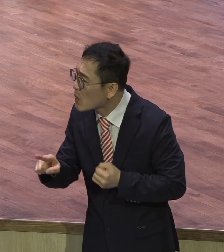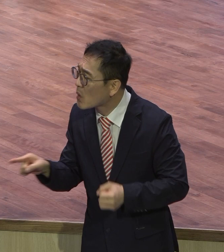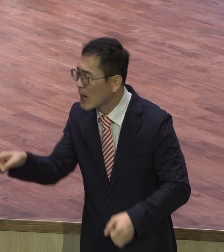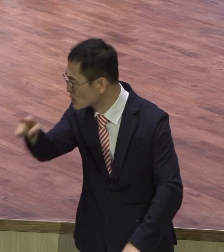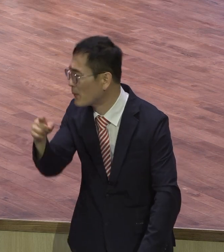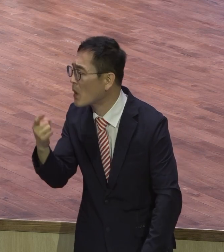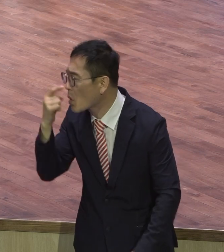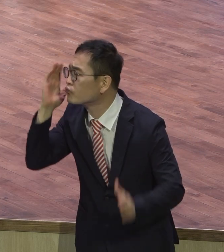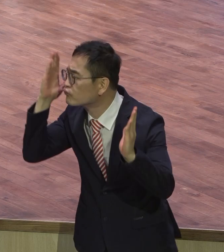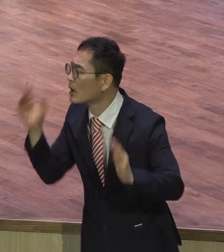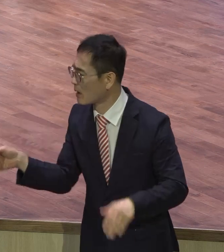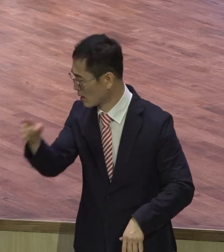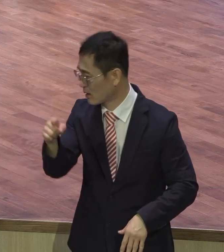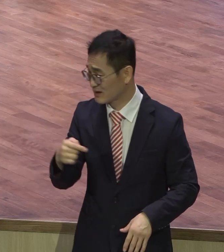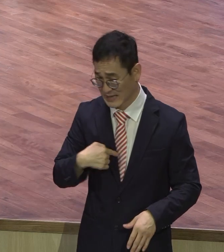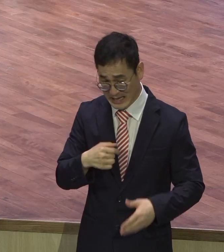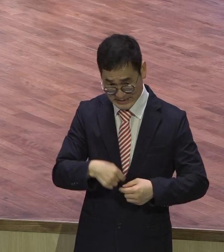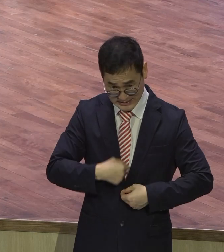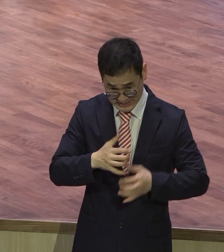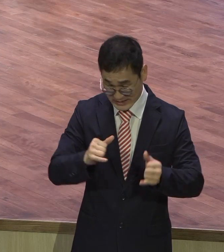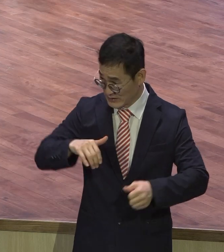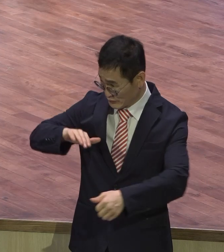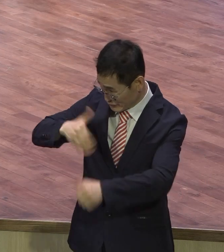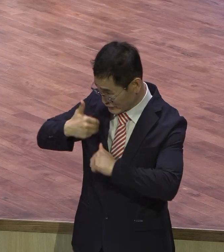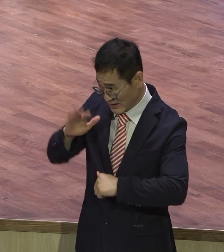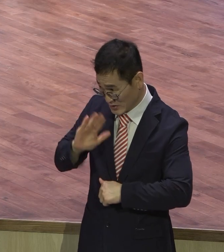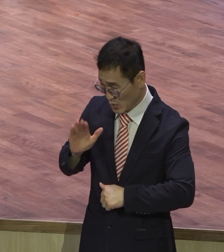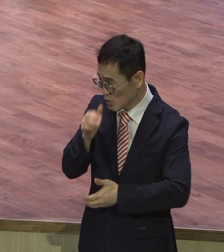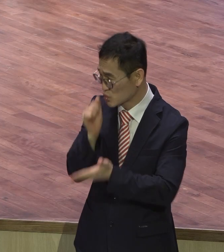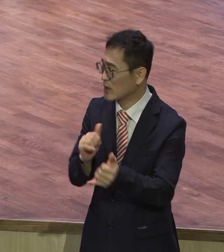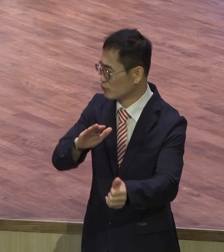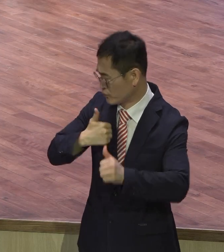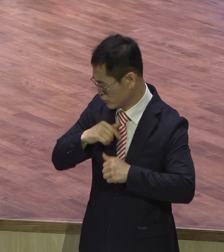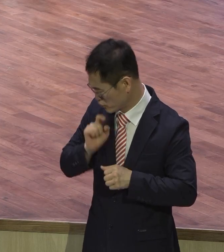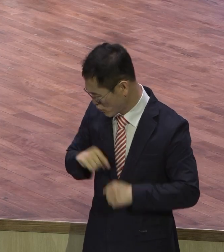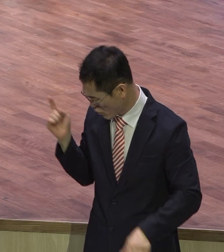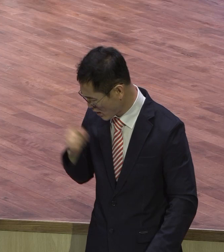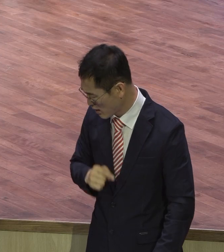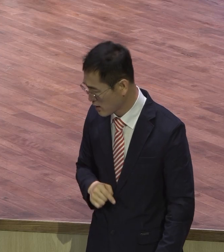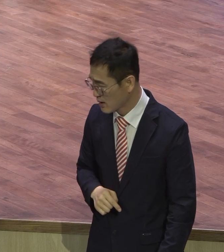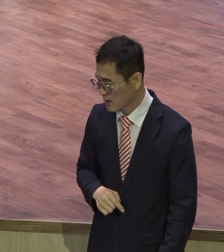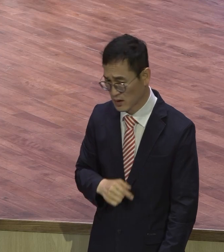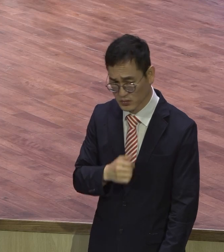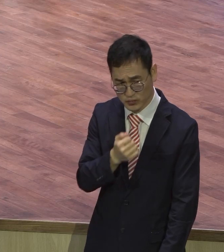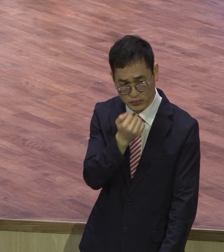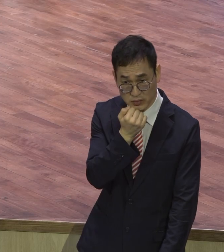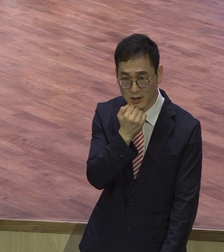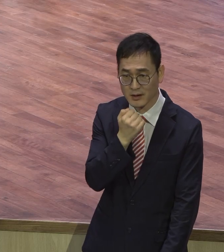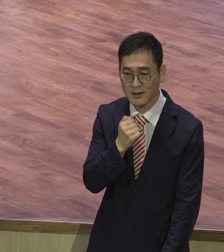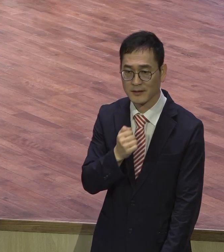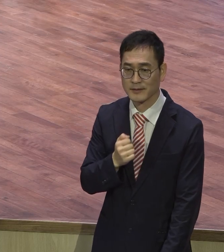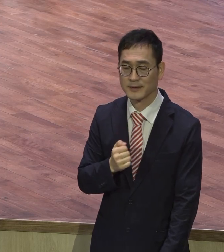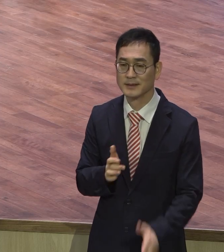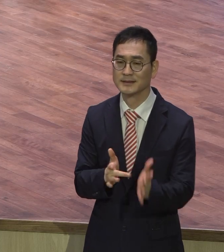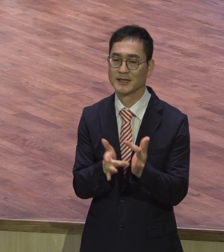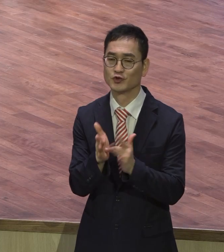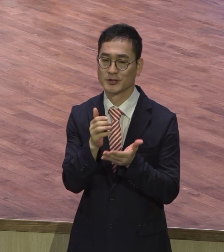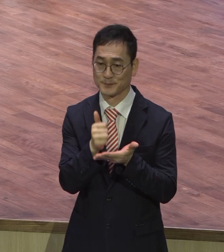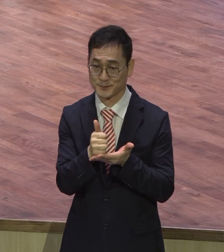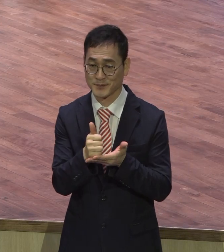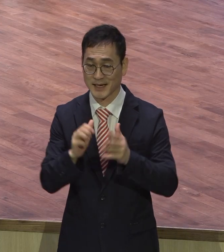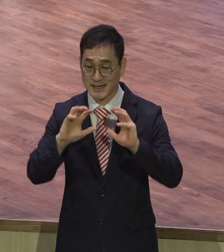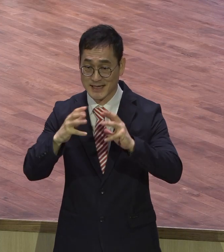의인을 부르러 온 것이 아니오 죄인을 부르러 왔노라 하시니라 예수님 예수님 예수님 이